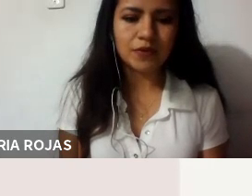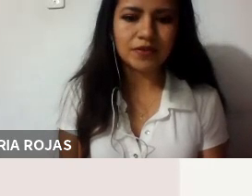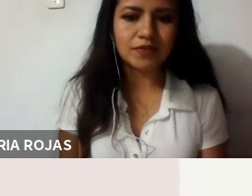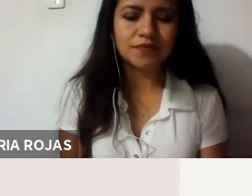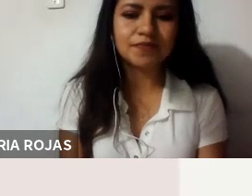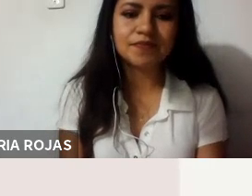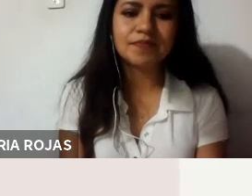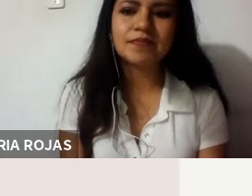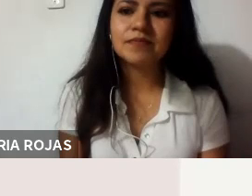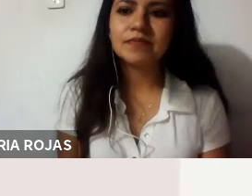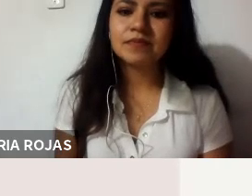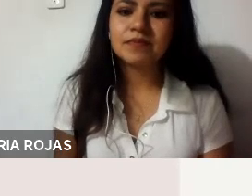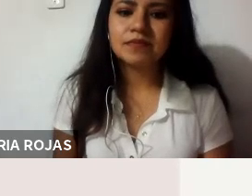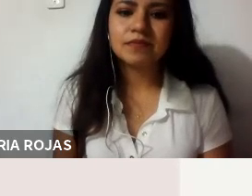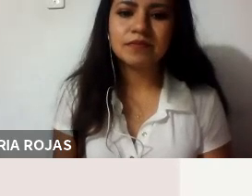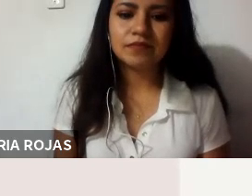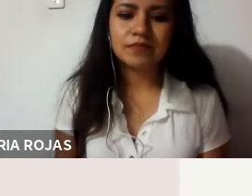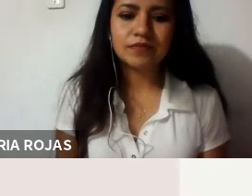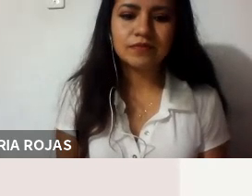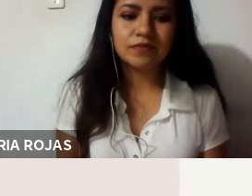Buen provecho.